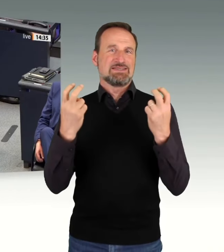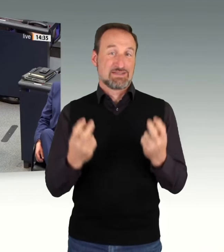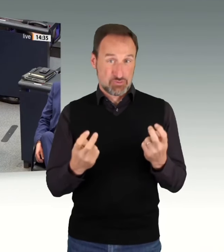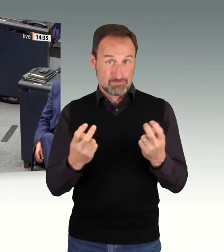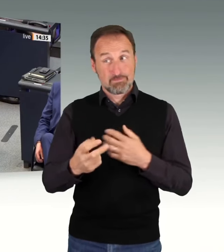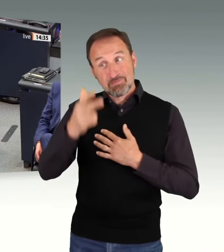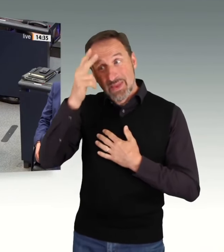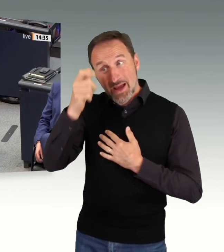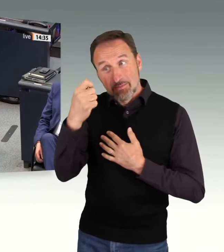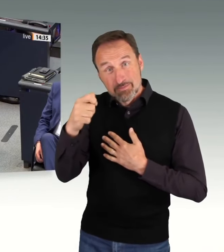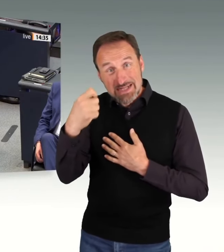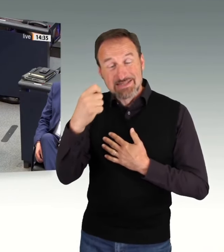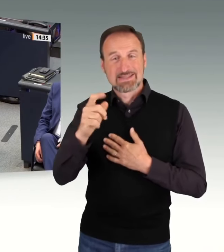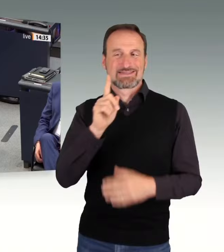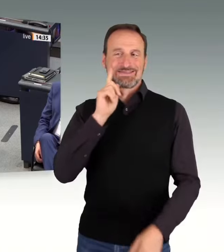herzlich willkommen.